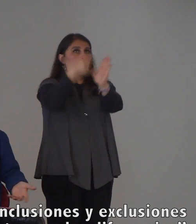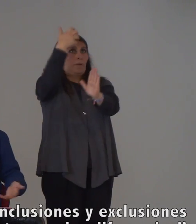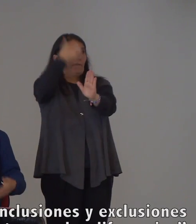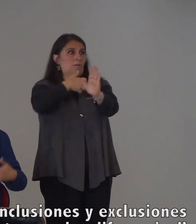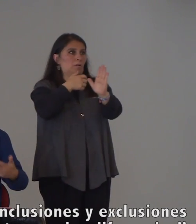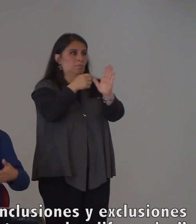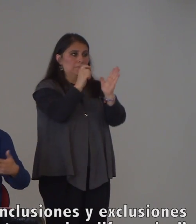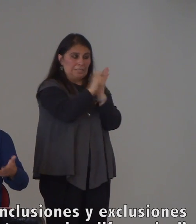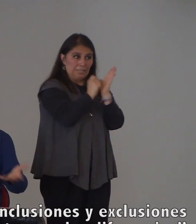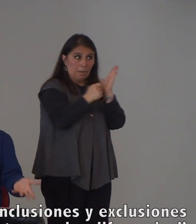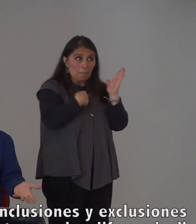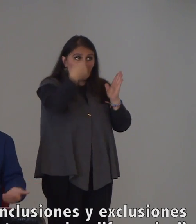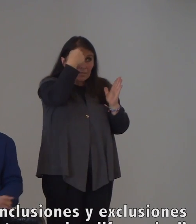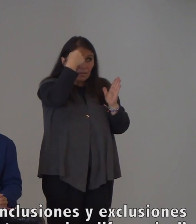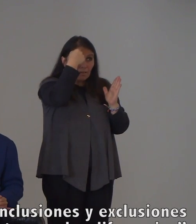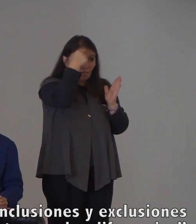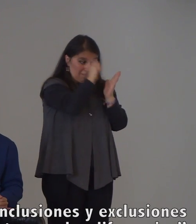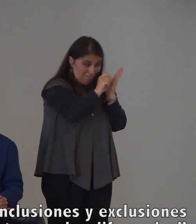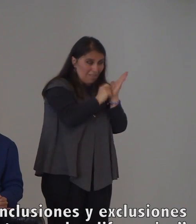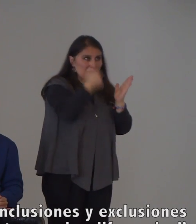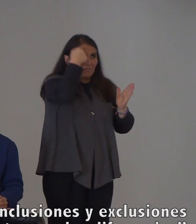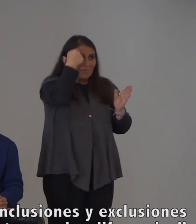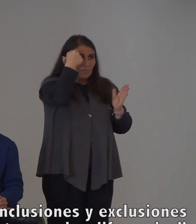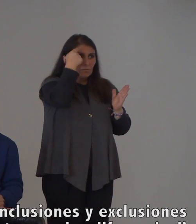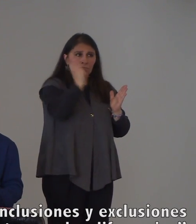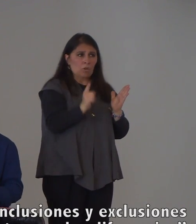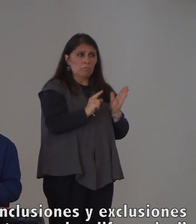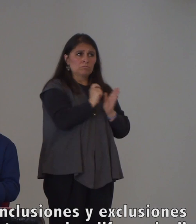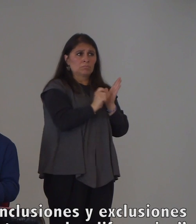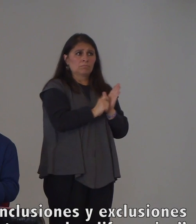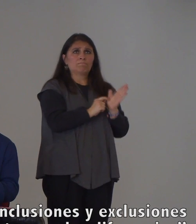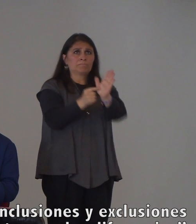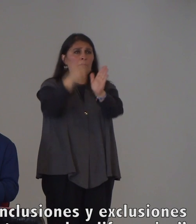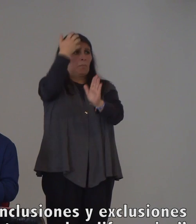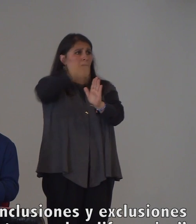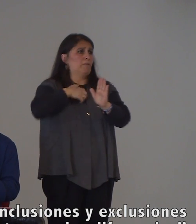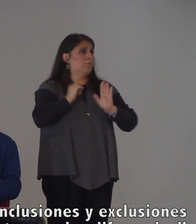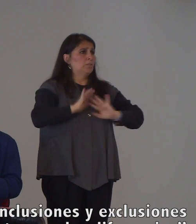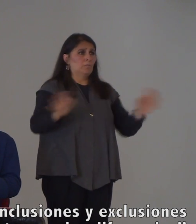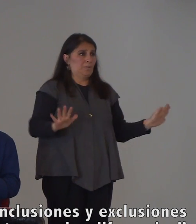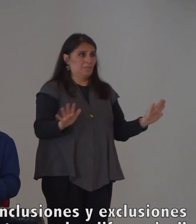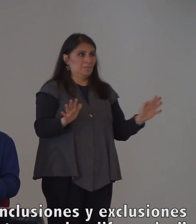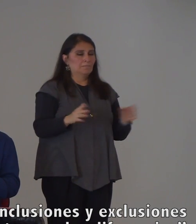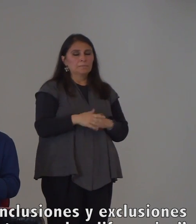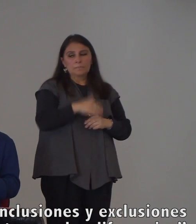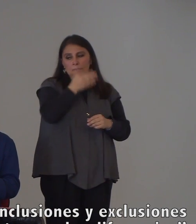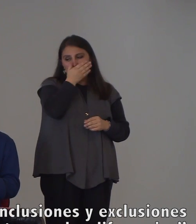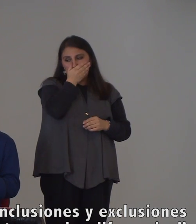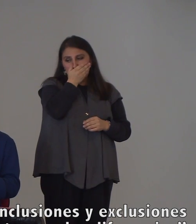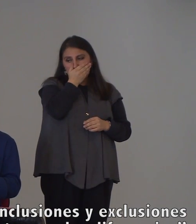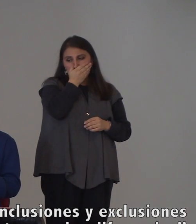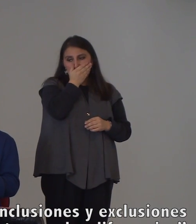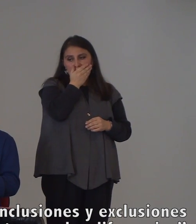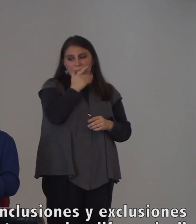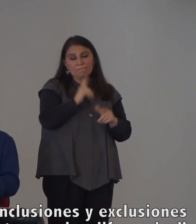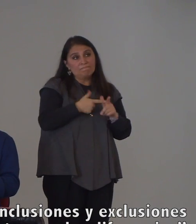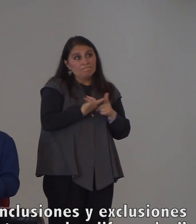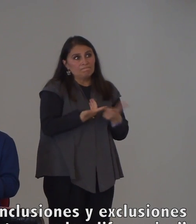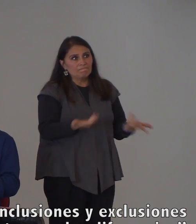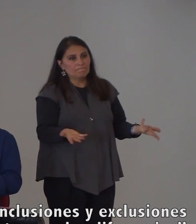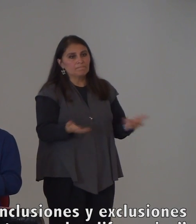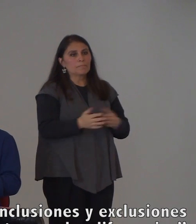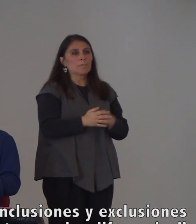para pensar, con la potencia que tiene la estructura como oportunidad para el pensamiento. Bueno, ese es un poco un mapa